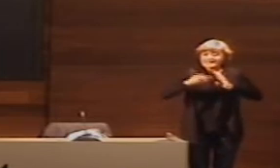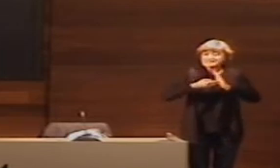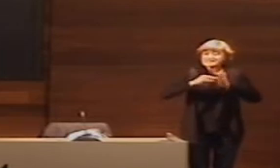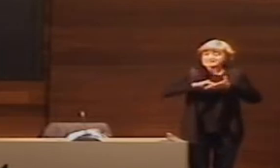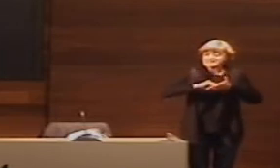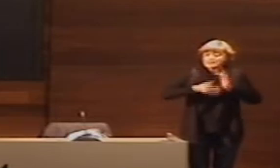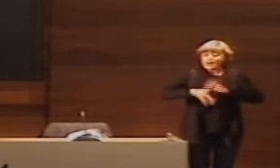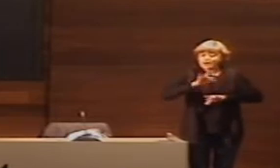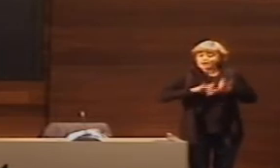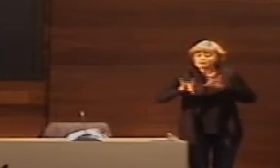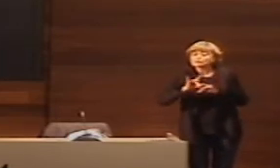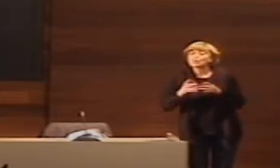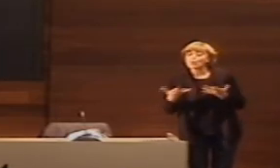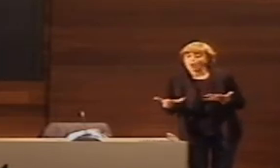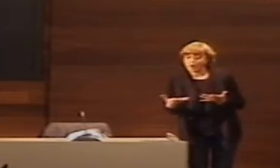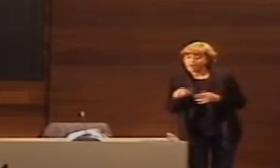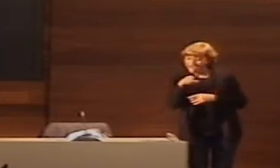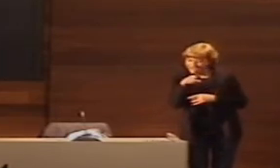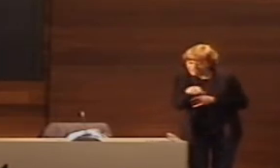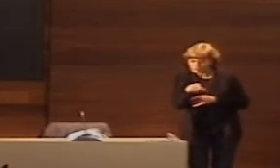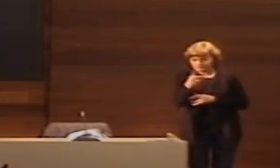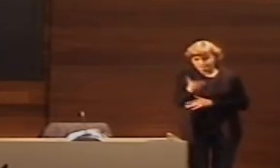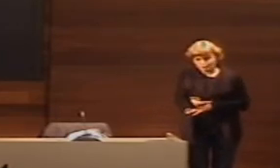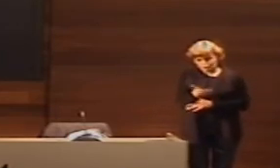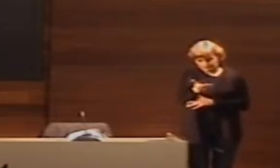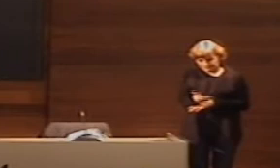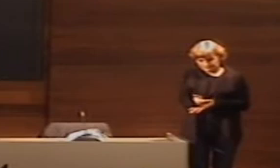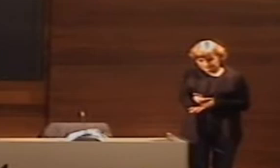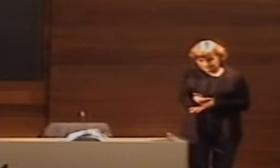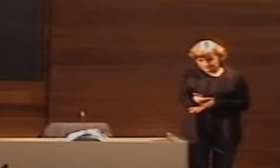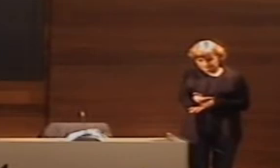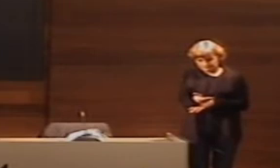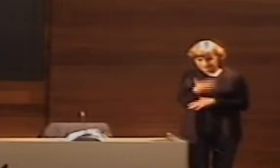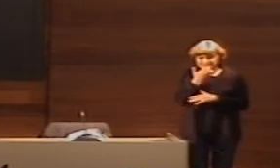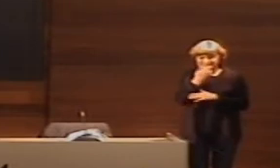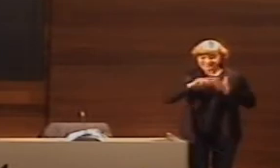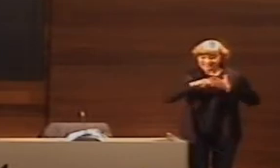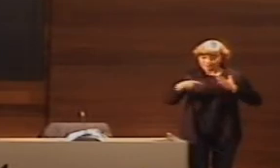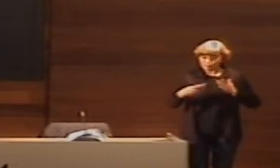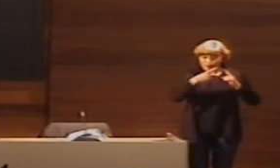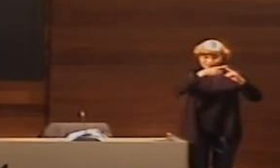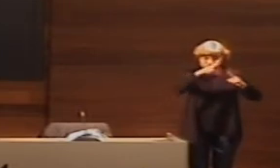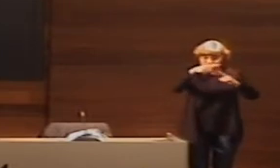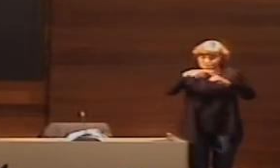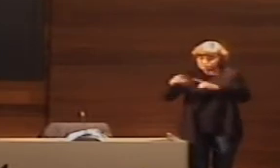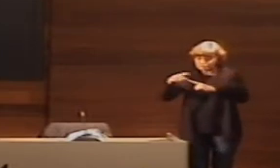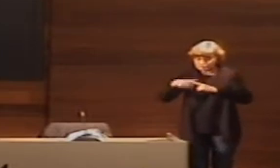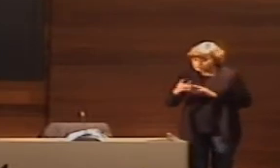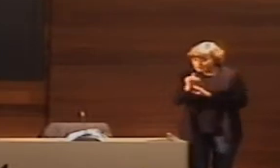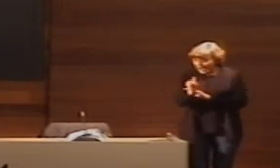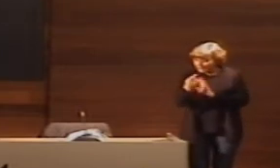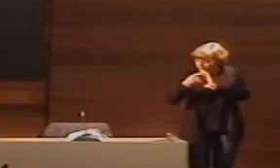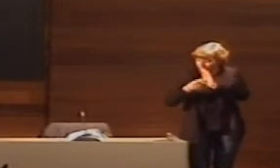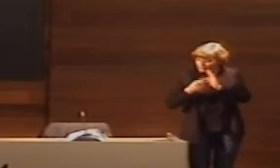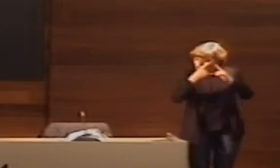de recogida. Ahí está el quid de la cuestión. Y si las realidades de Guipúzcoa son distintas, es porque se